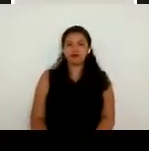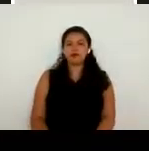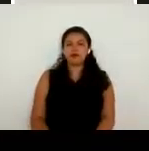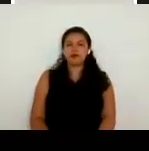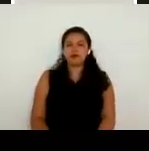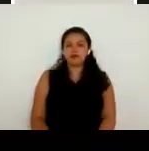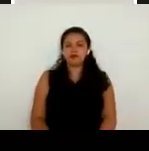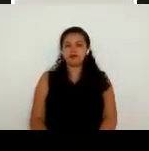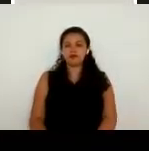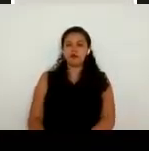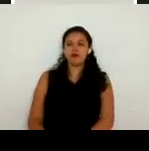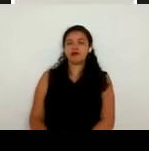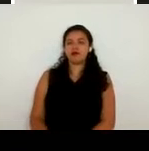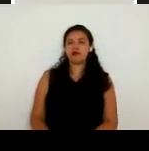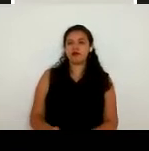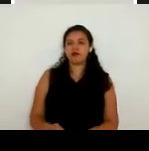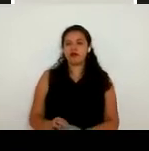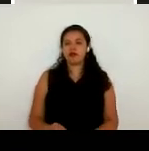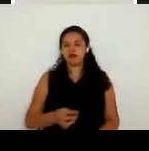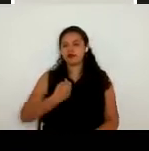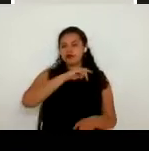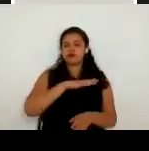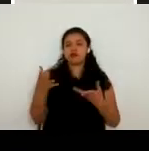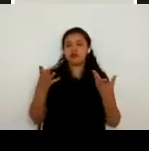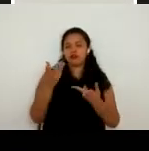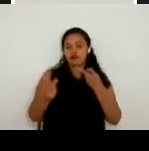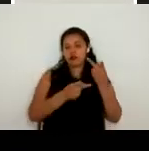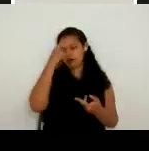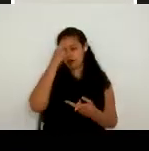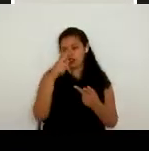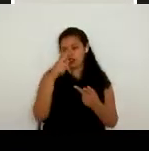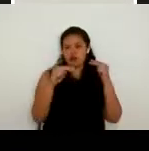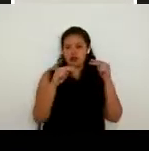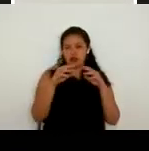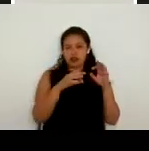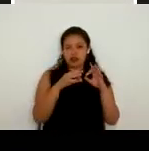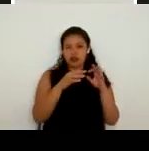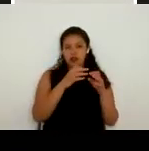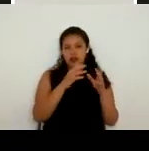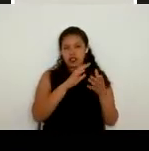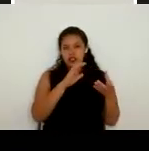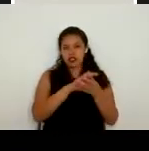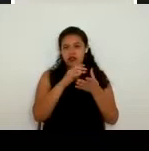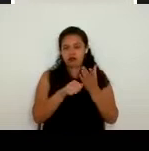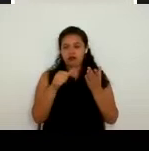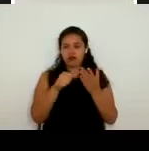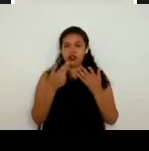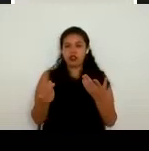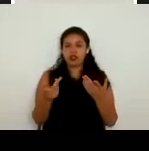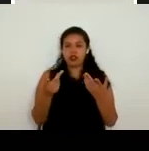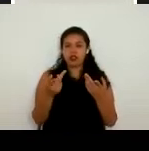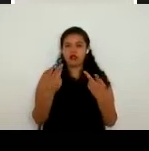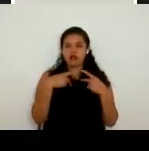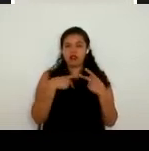aquí como preguntamos datos sobre el estado civil y demás y en el caso de que el paciente es el menor tiene cuatro años o